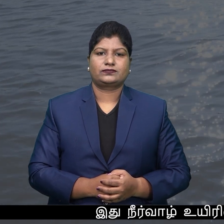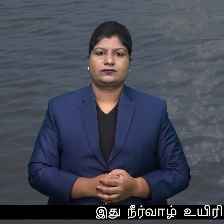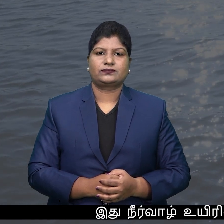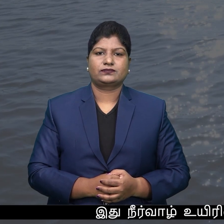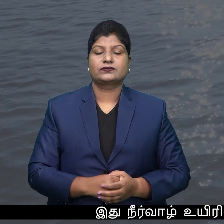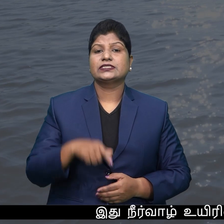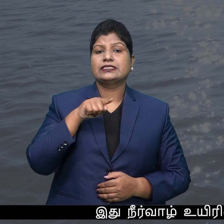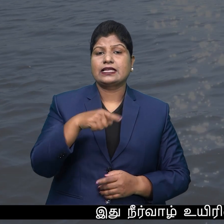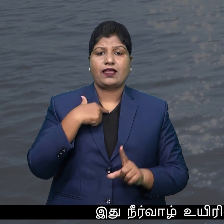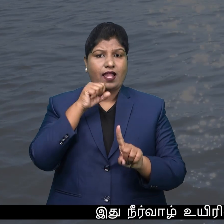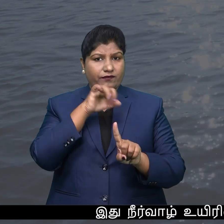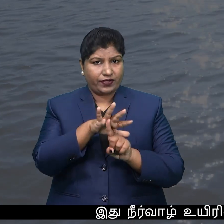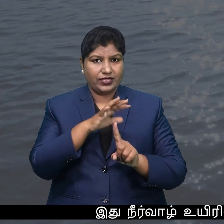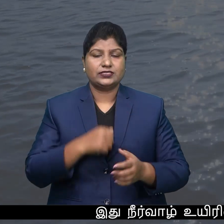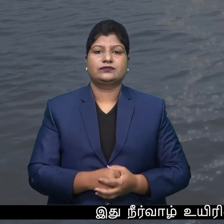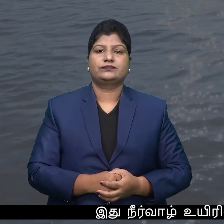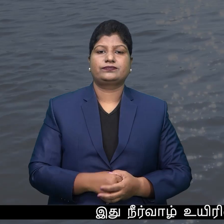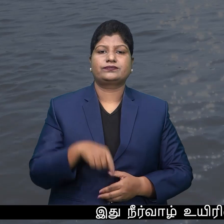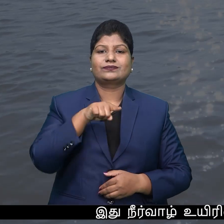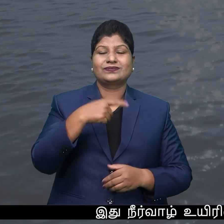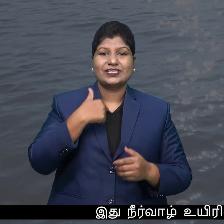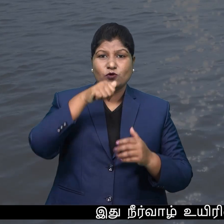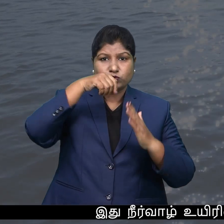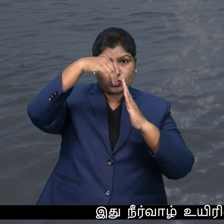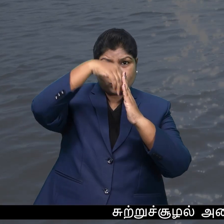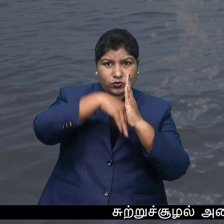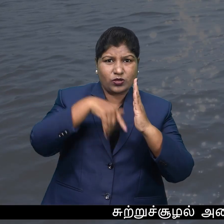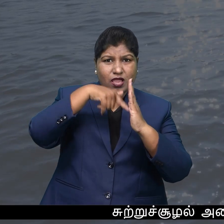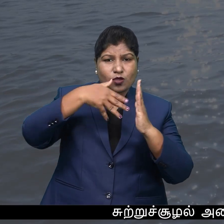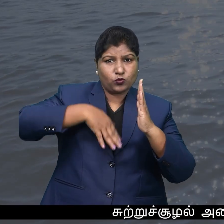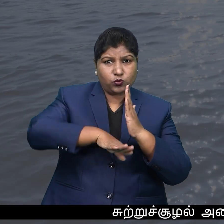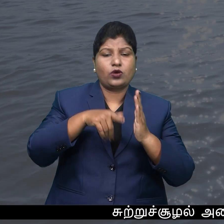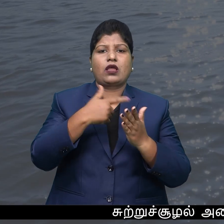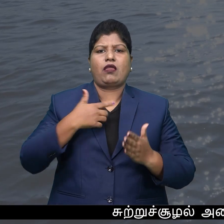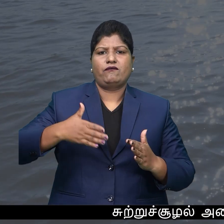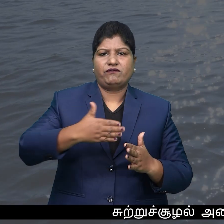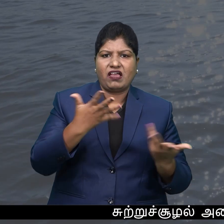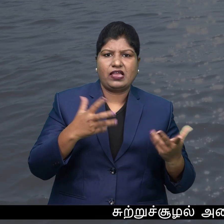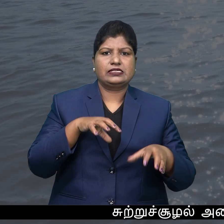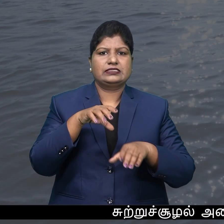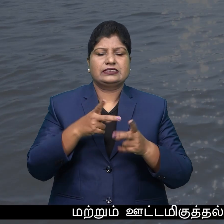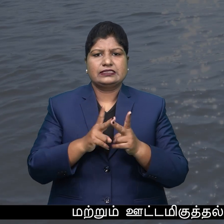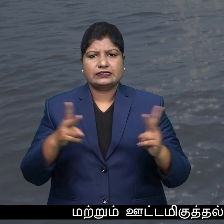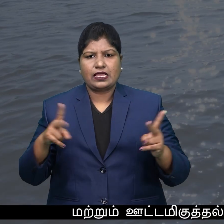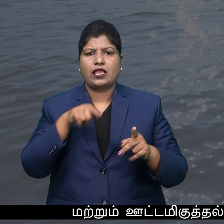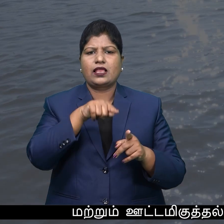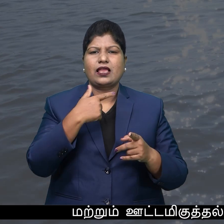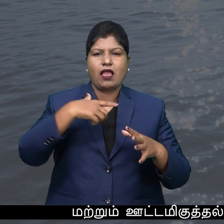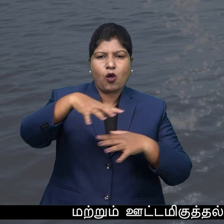இது நீர்வாழ் உயிரினங்கள் மற்றும் நீர்வாழ் சுற்றுச்சூழல் அமைப்பை பாதிக்கலாம் மற்றும்